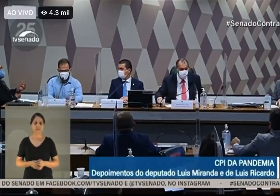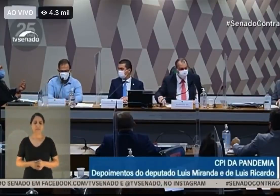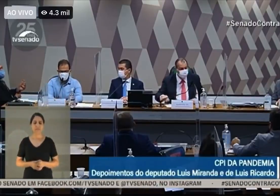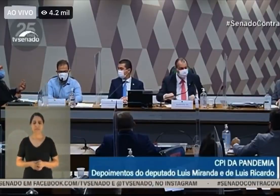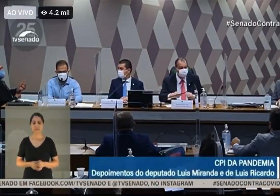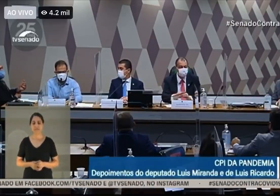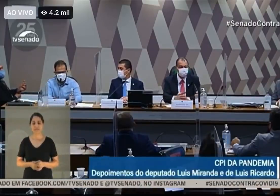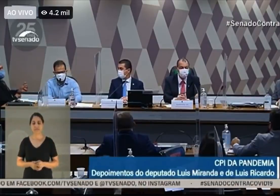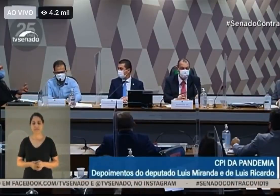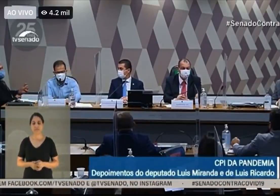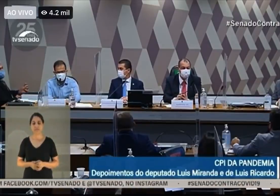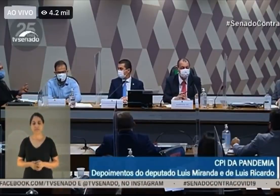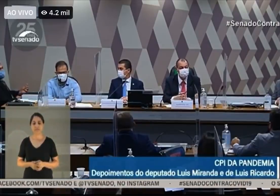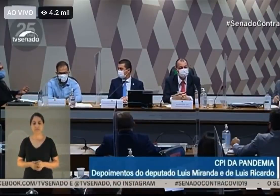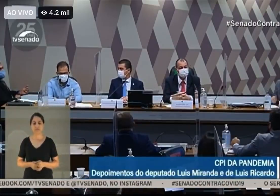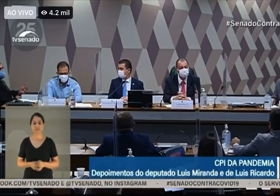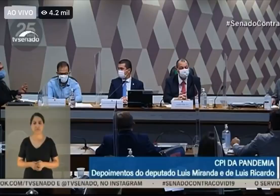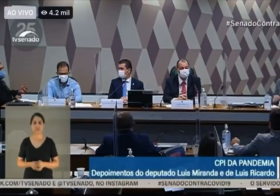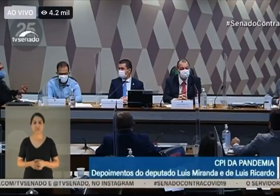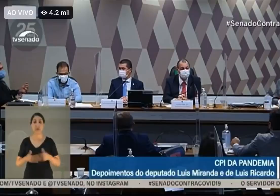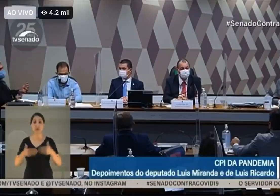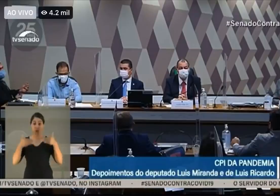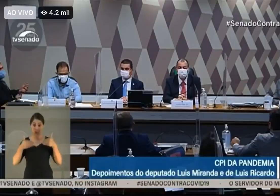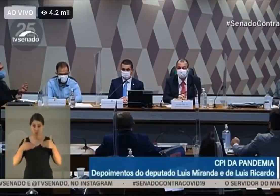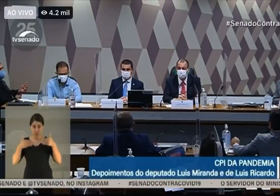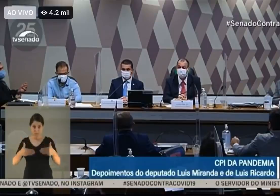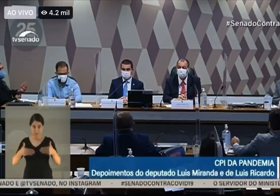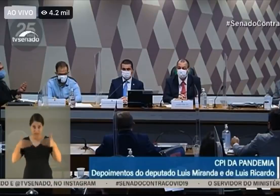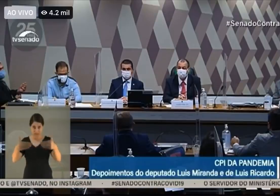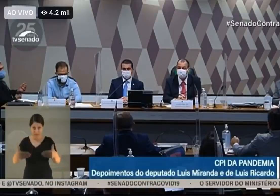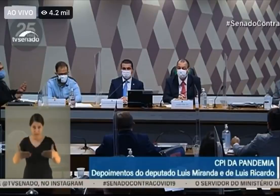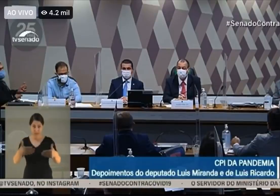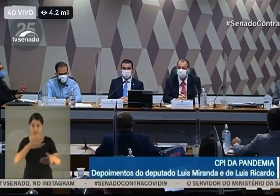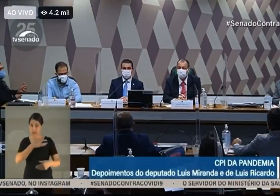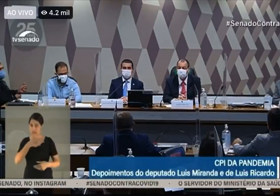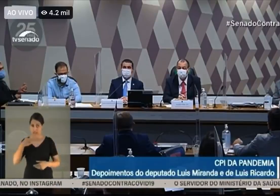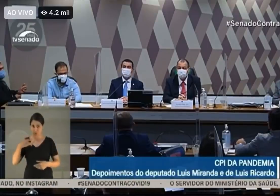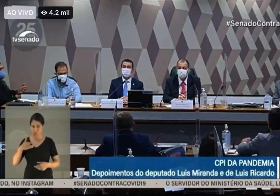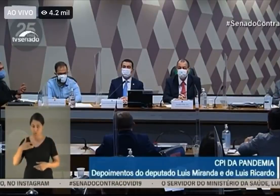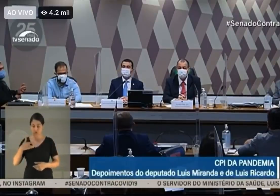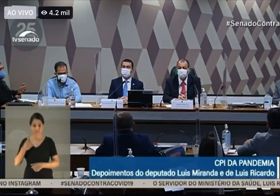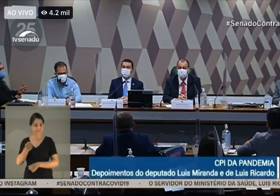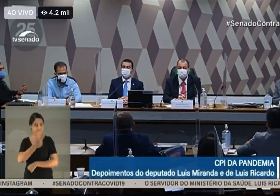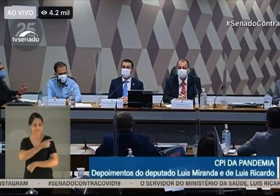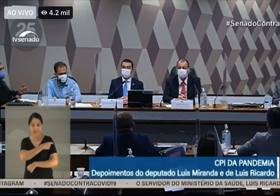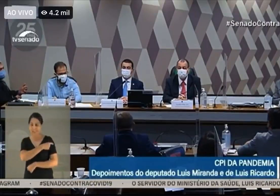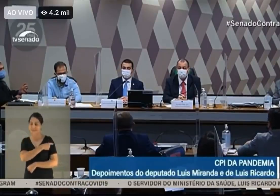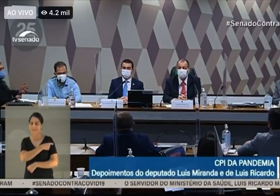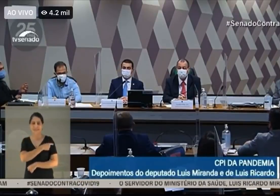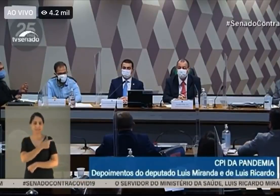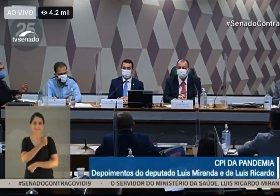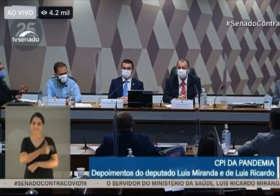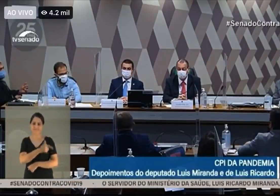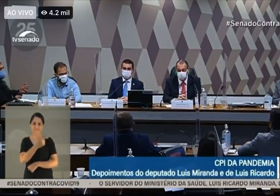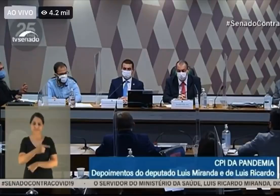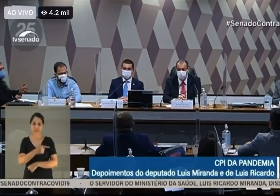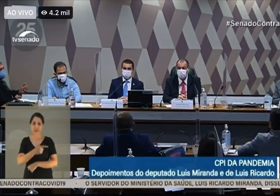O ministério estava sem vacina. E um colega de trabalho, Rodrigo.